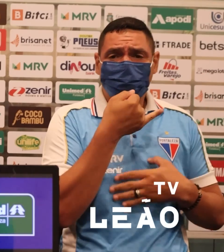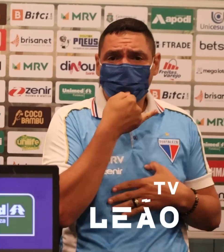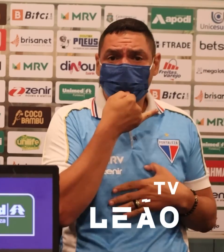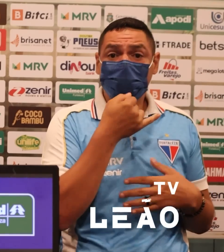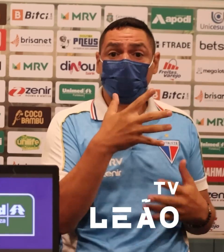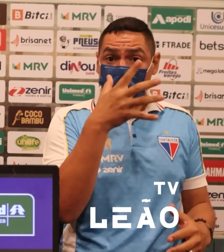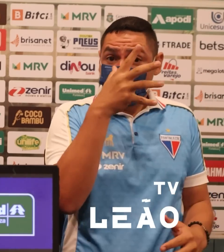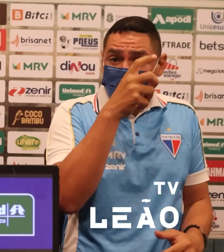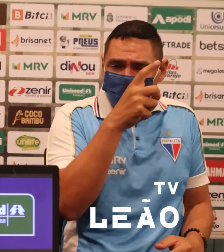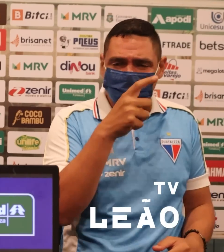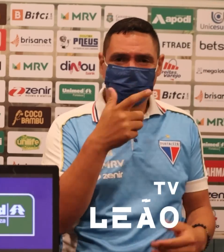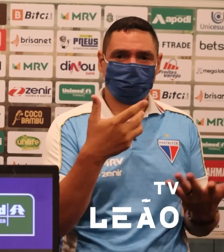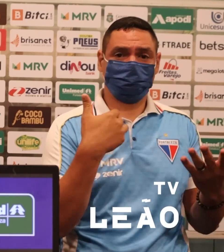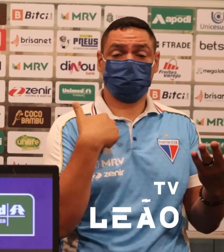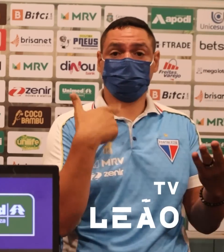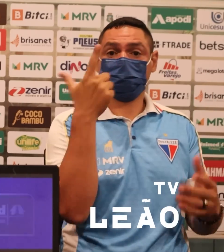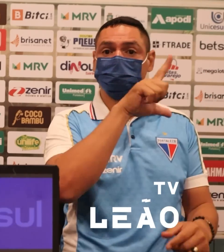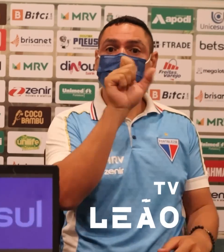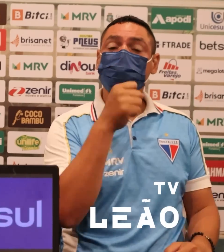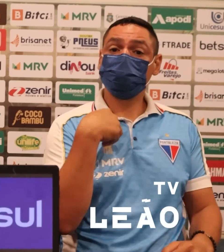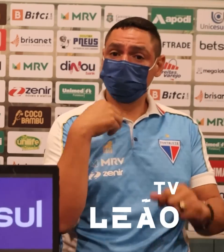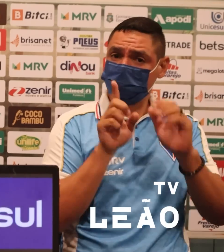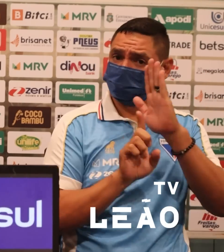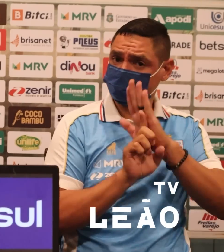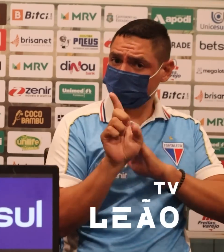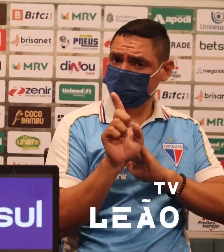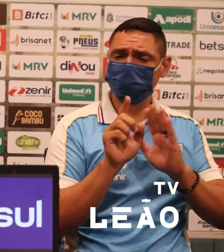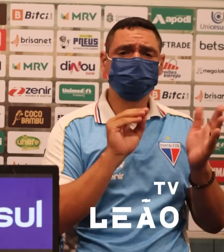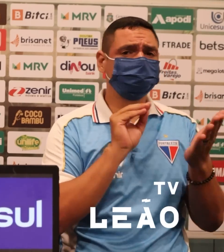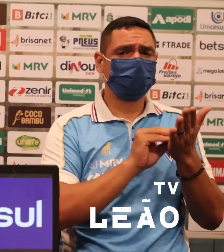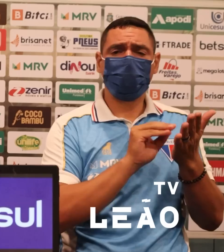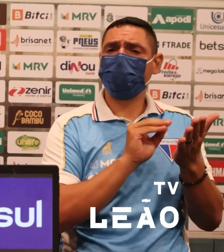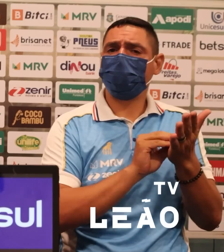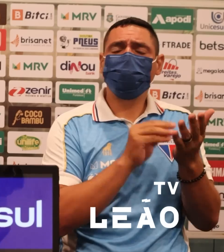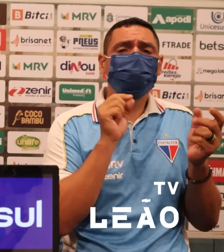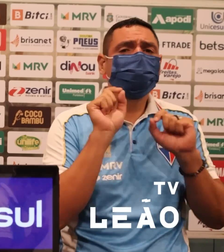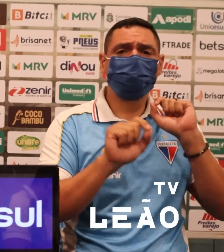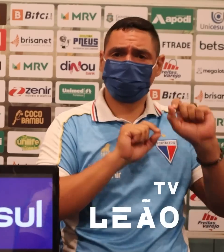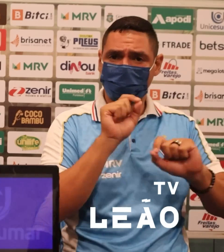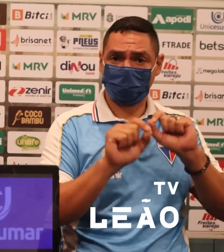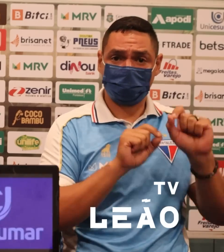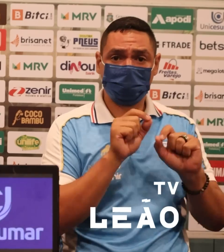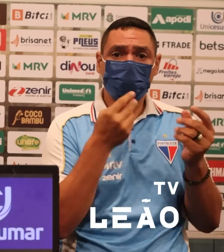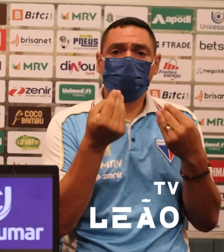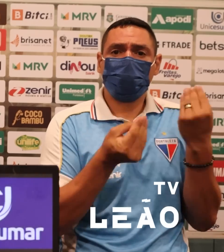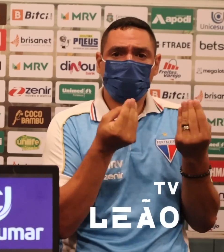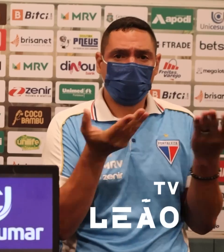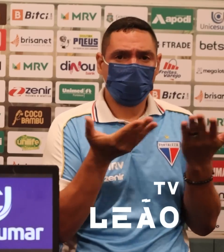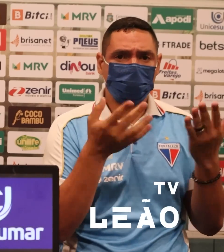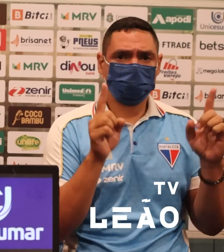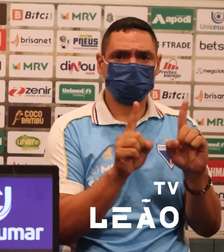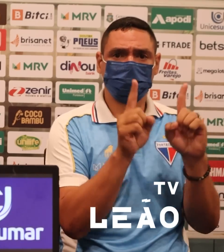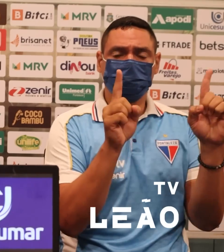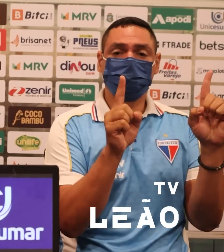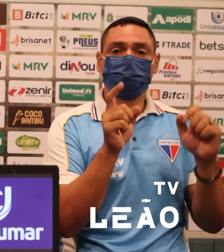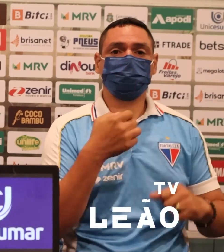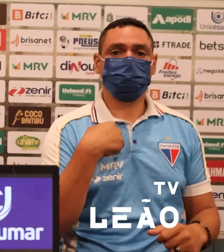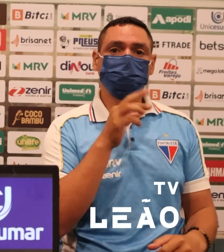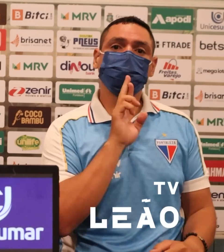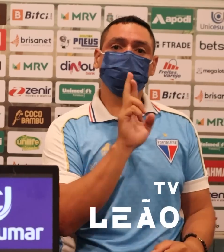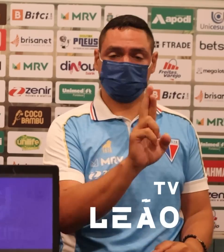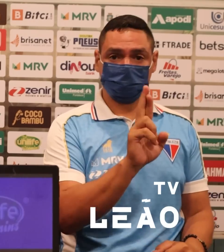saiu a vitória. E aí eles perguntam o que é que faltou, né? Como é que você analisa esse resultado desse empate? Buenas